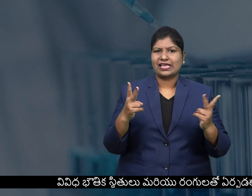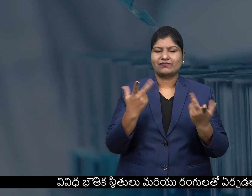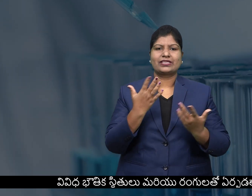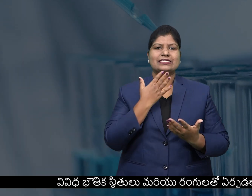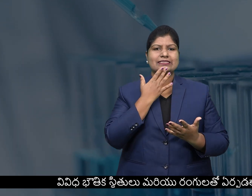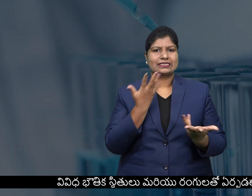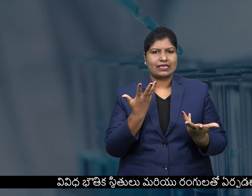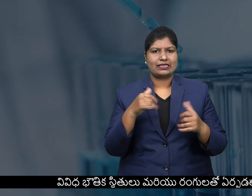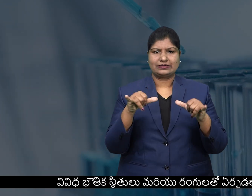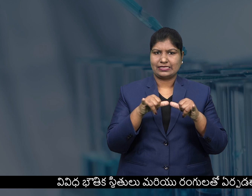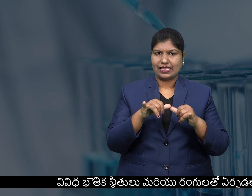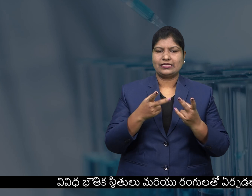ఏర్పడతాయి.